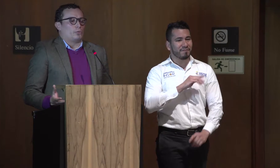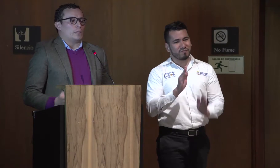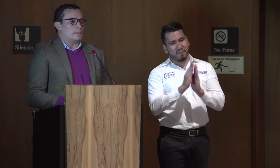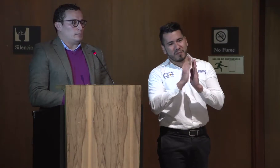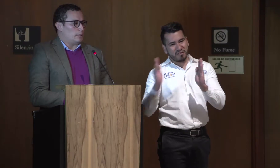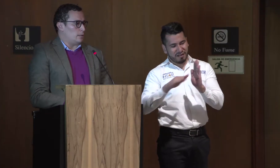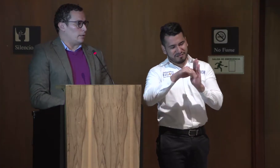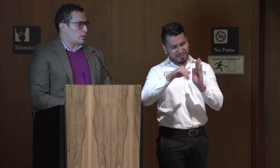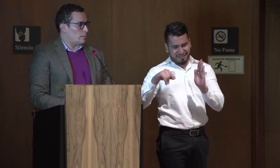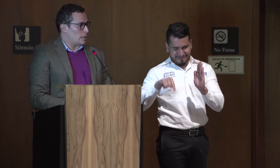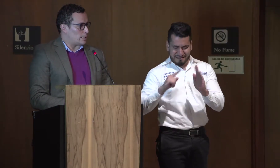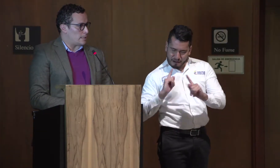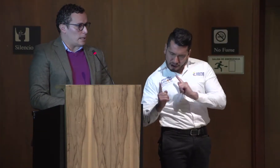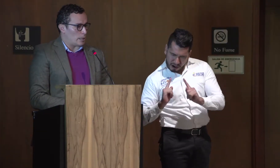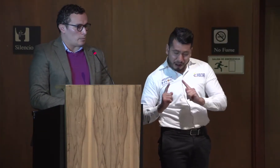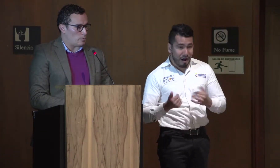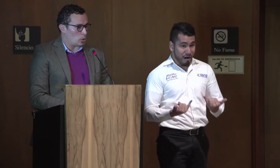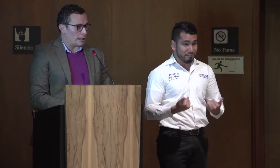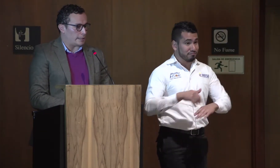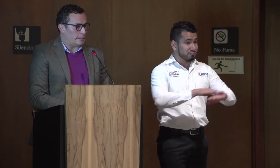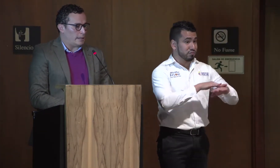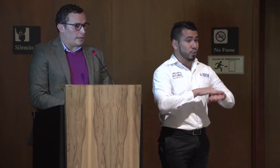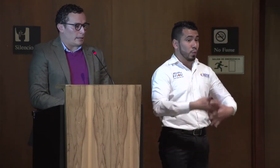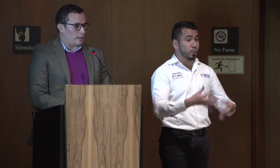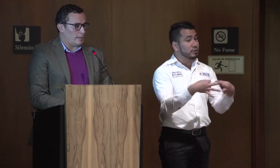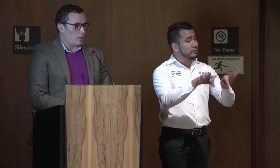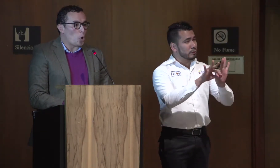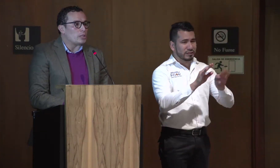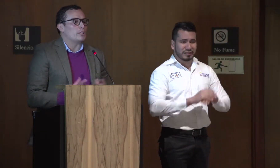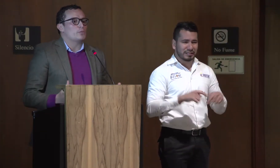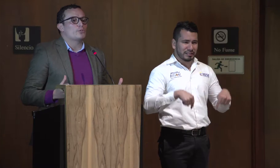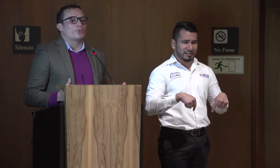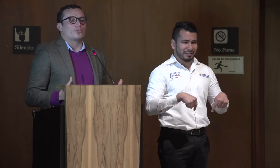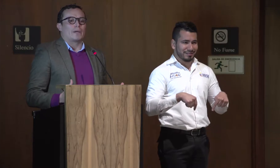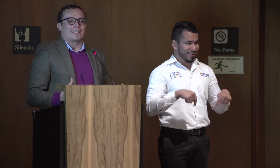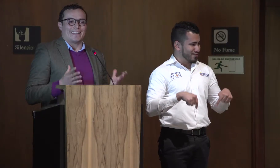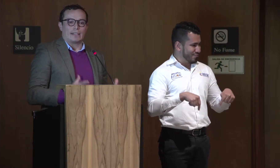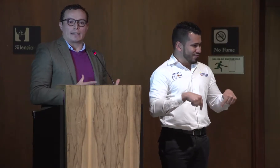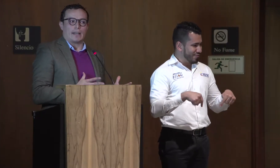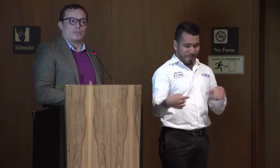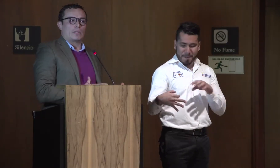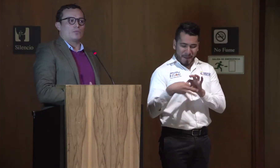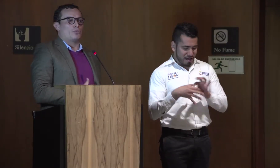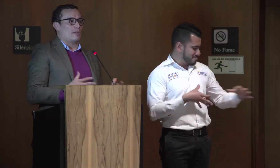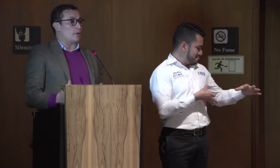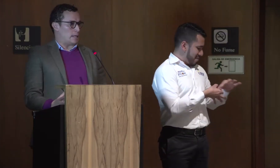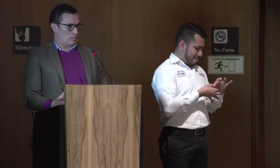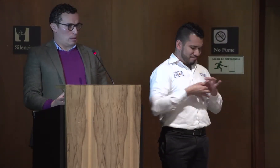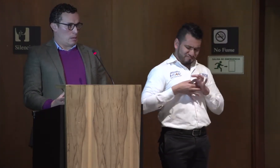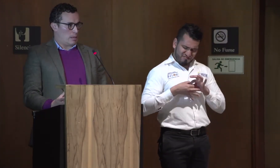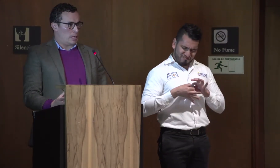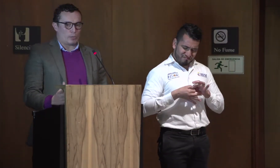por fortuna, y creo que también hay que señalarlo acá muy importante, hoy tenemos los socios para seguir trasladando esa discusión